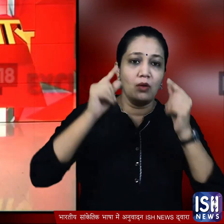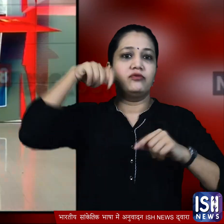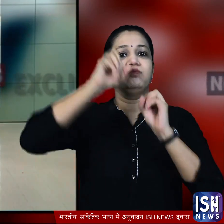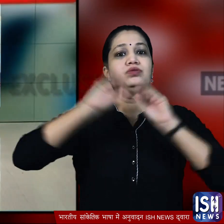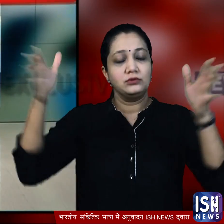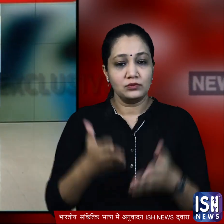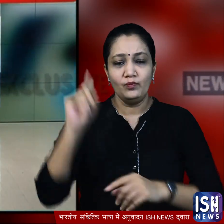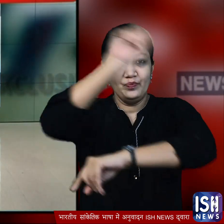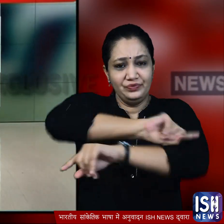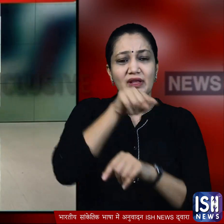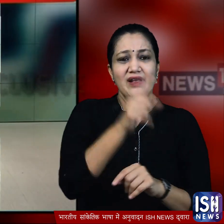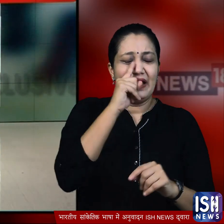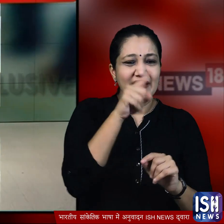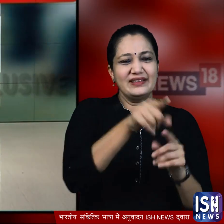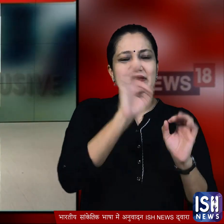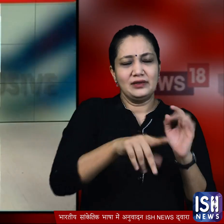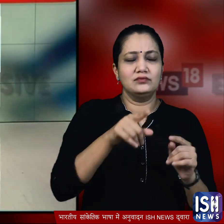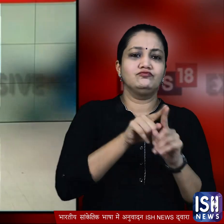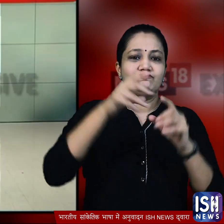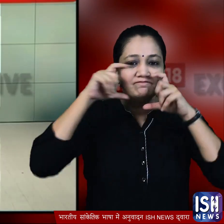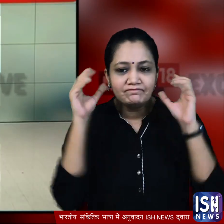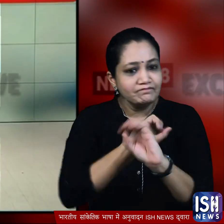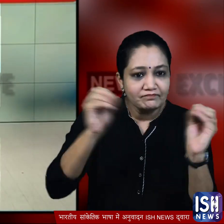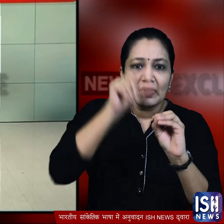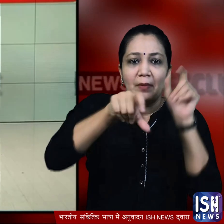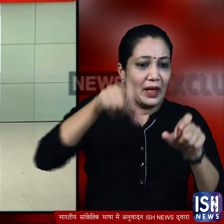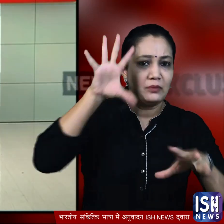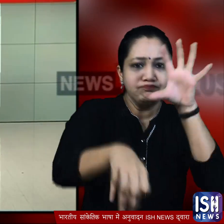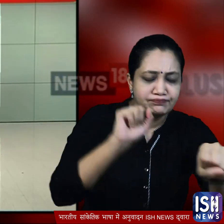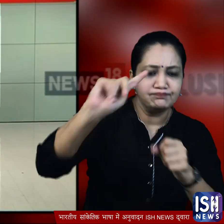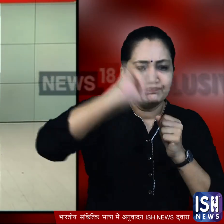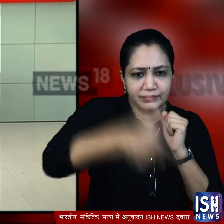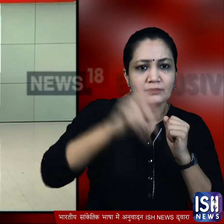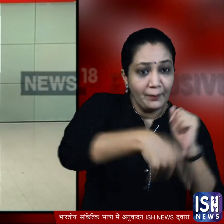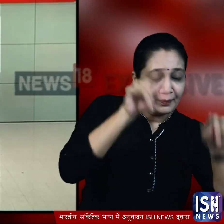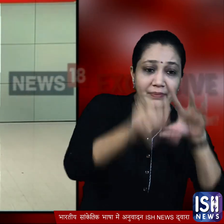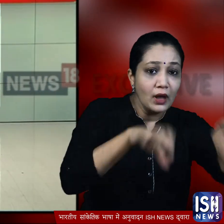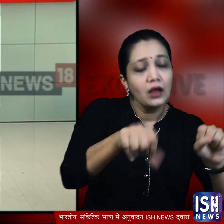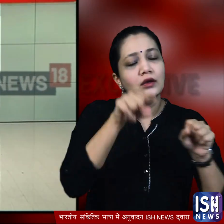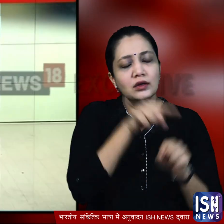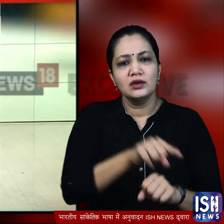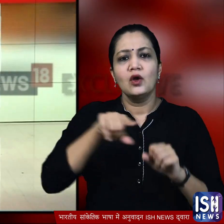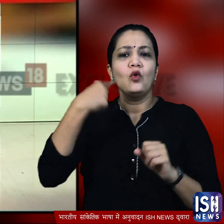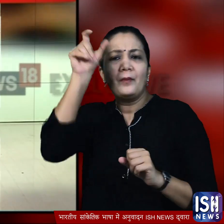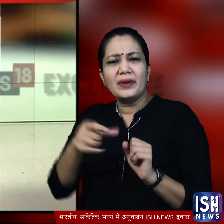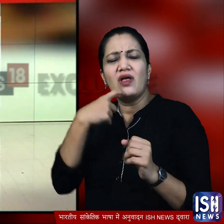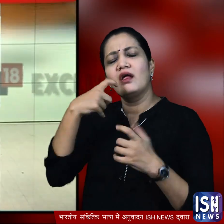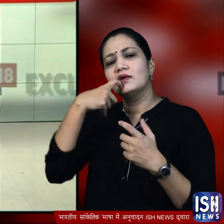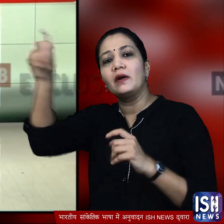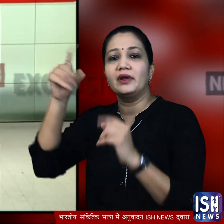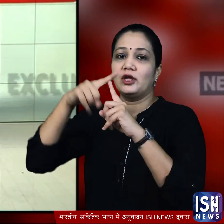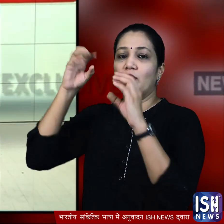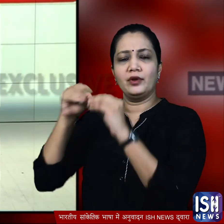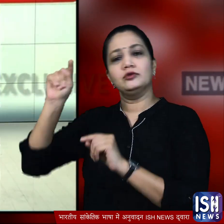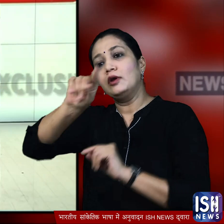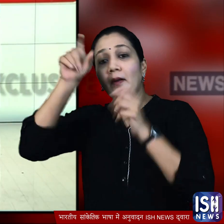को धमकाने का वीडियो वायरल हो गया। बताया गया कि एक दिन पहले महिला पुलिसकर्मी इलाके में बिना मास्क लगाए घूम रहे लोगों का चालान कर रही थी और इस बारे